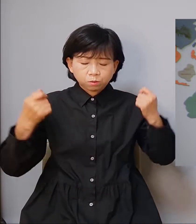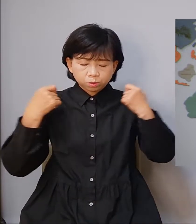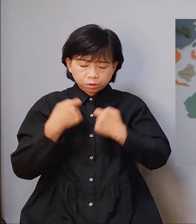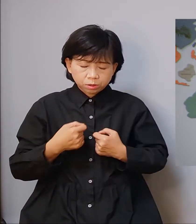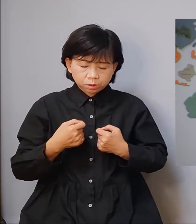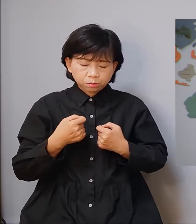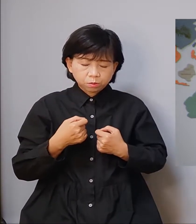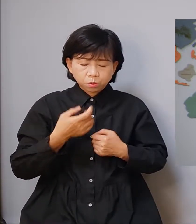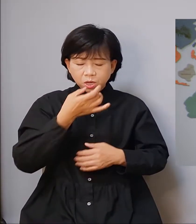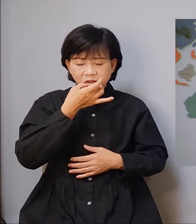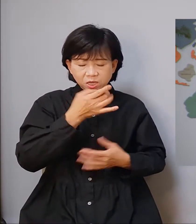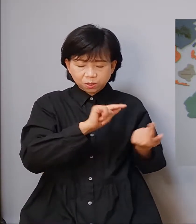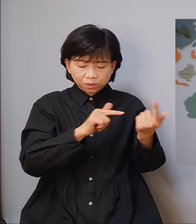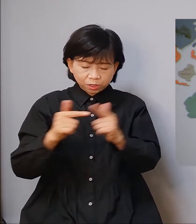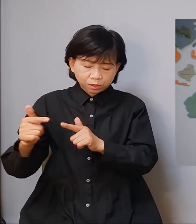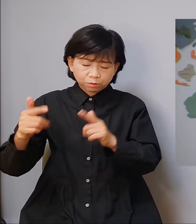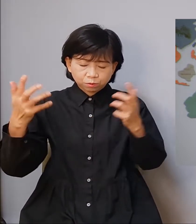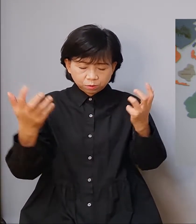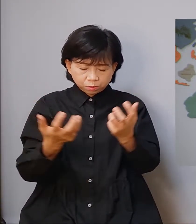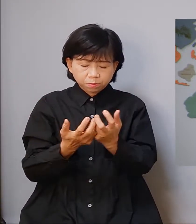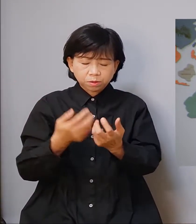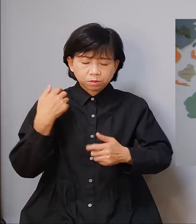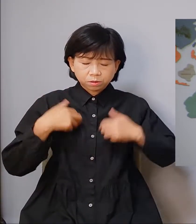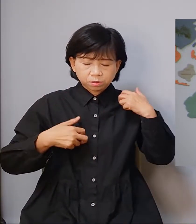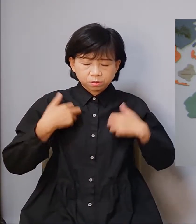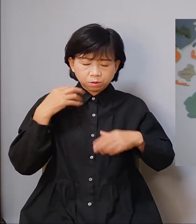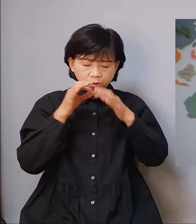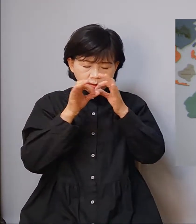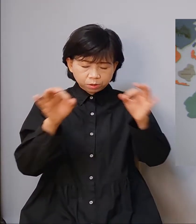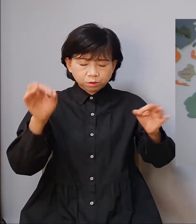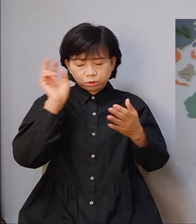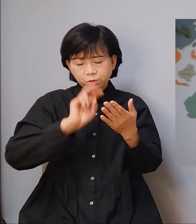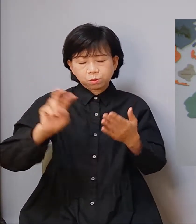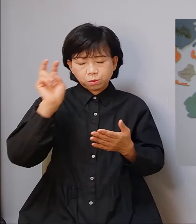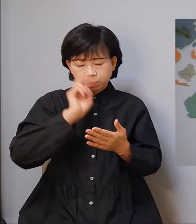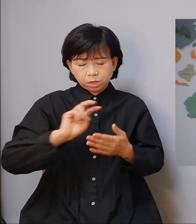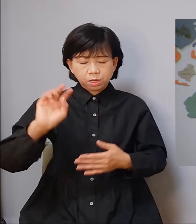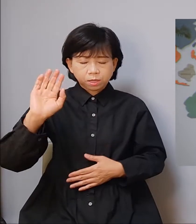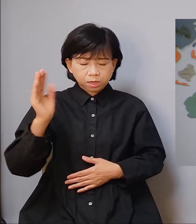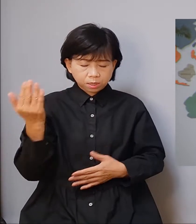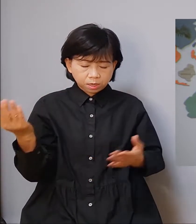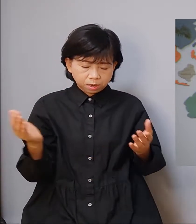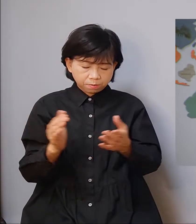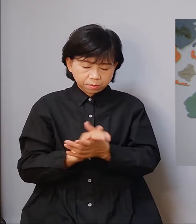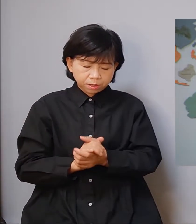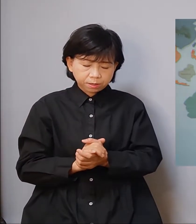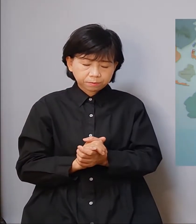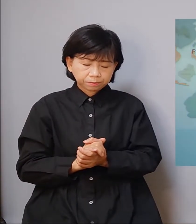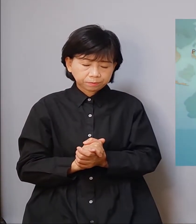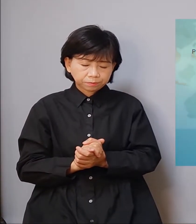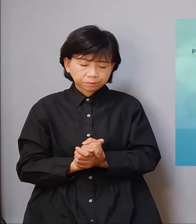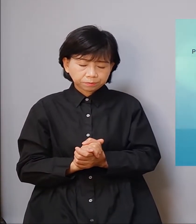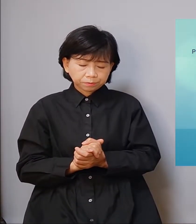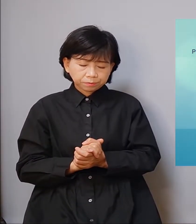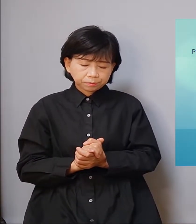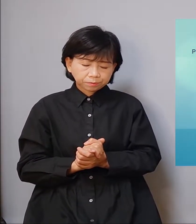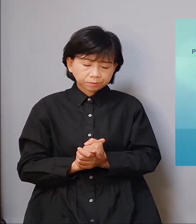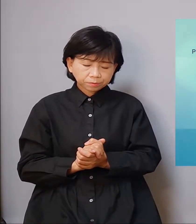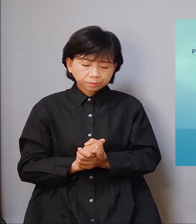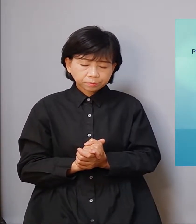덮였음에 그들이 다 즐거이 외치고 또 노래하나이다. 아멘.